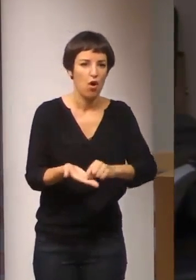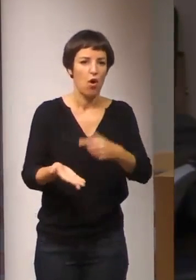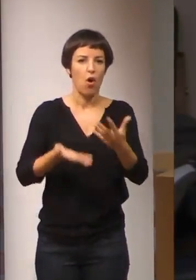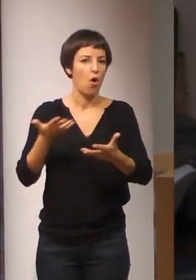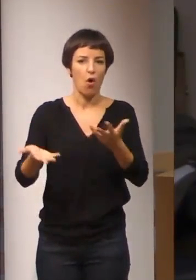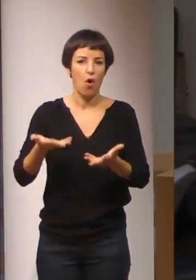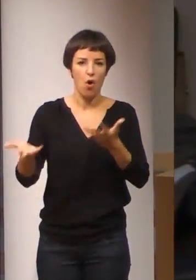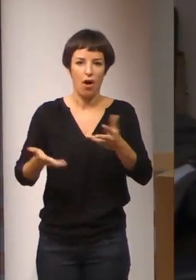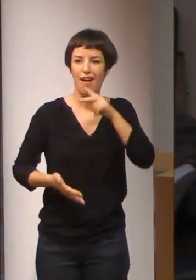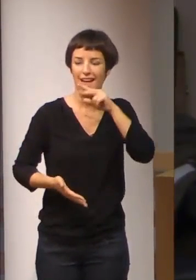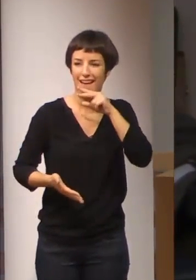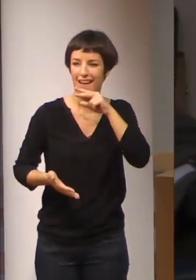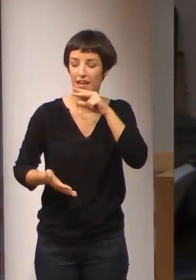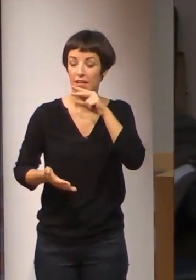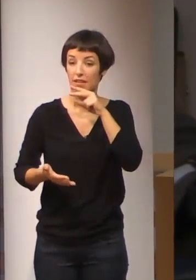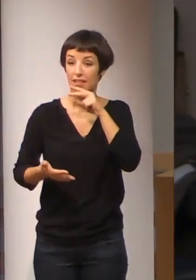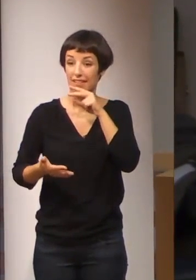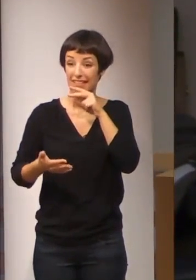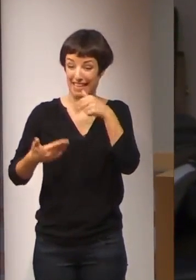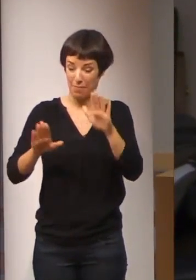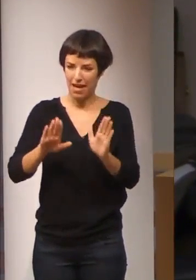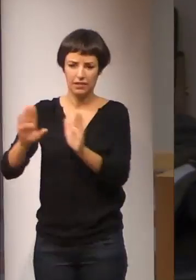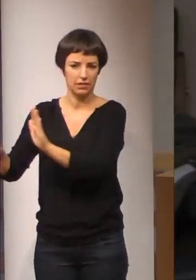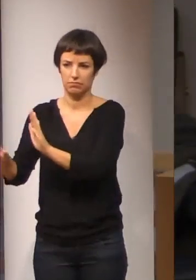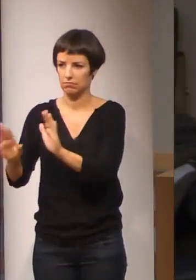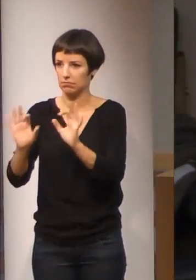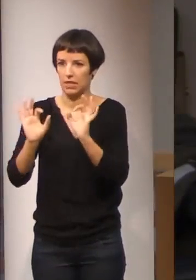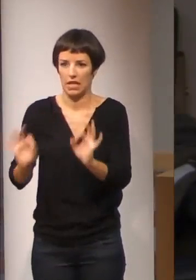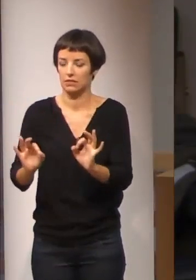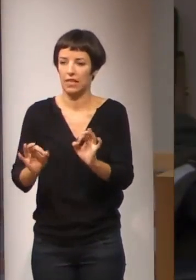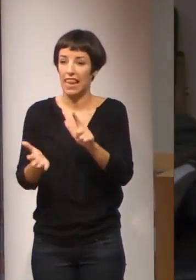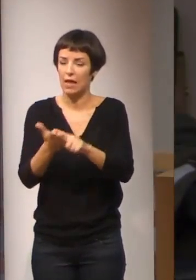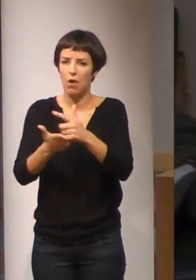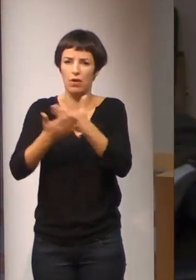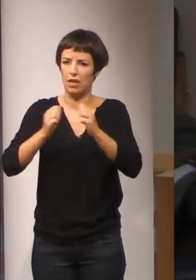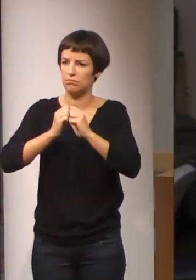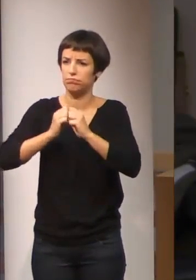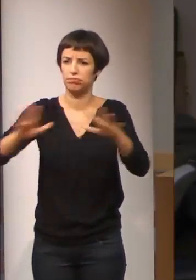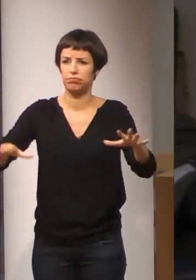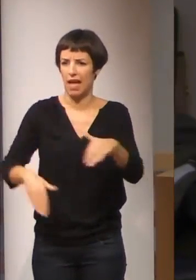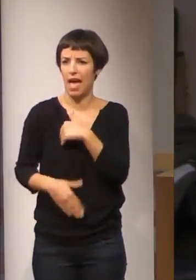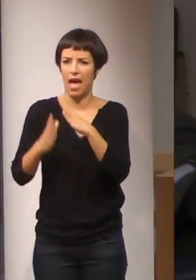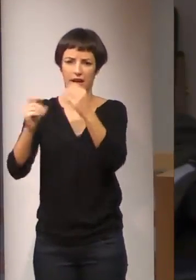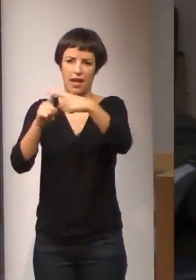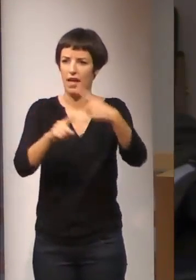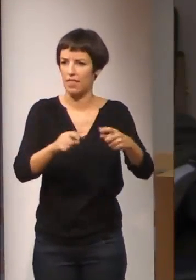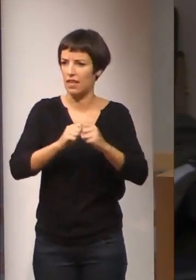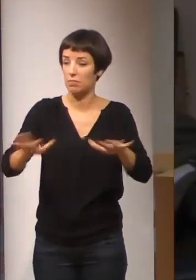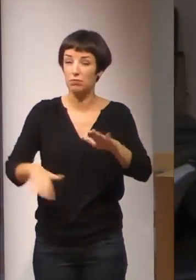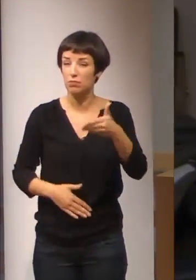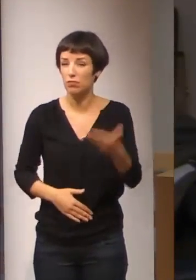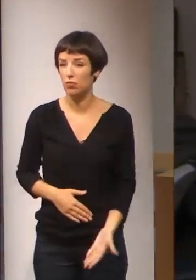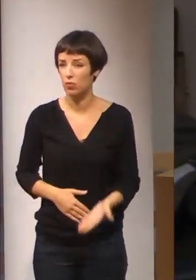o sea el habla, no hay nada como su normalización académica. El mundo académico es